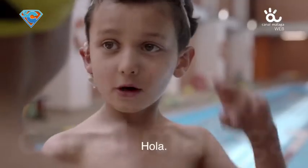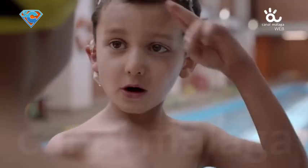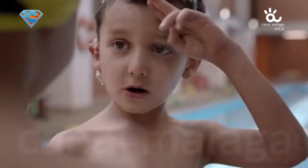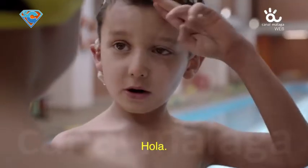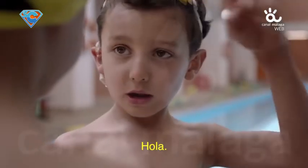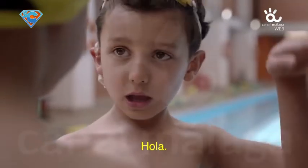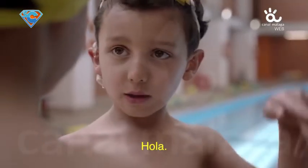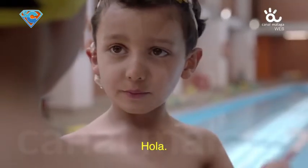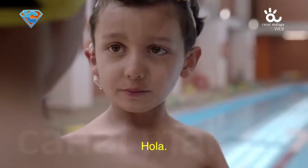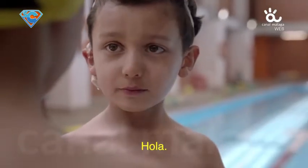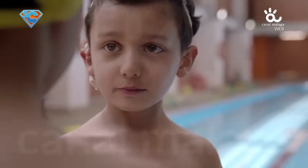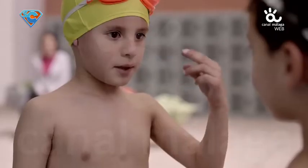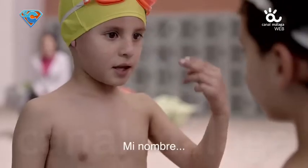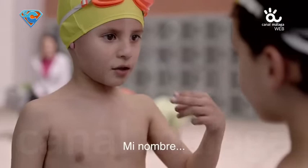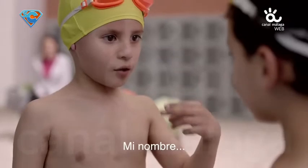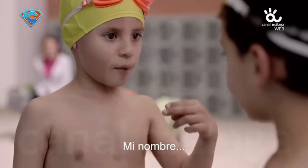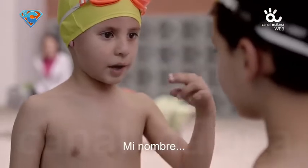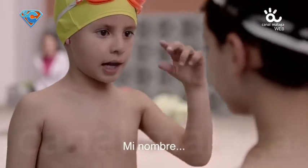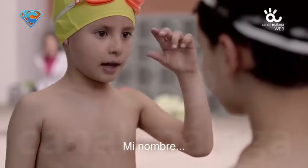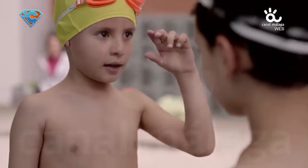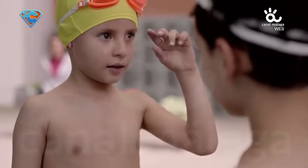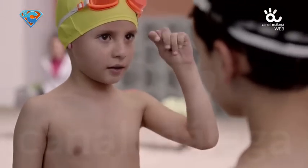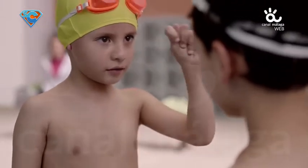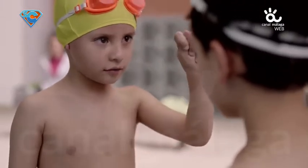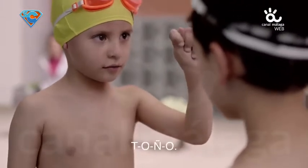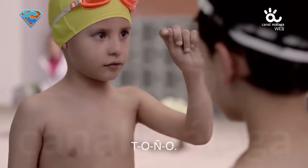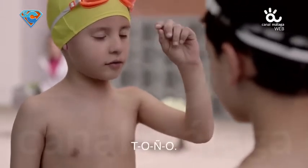Hola, ahora mi nombre